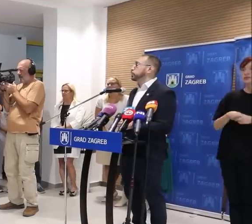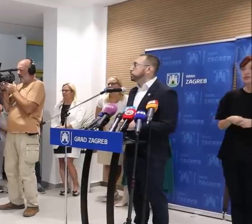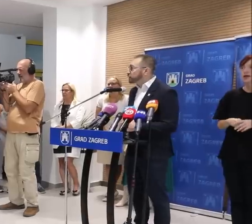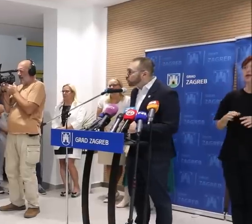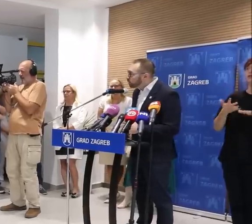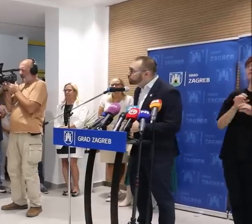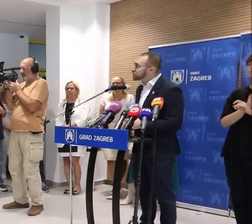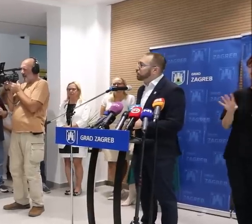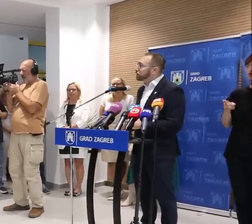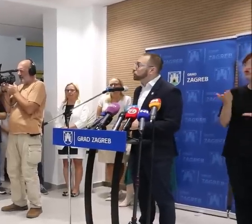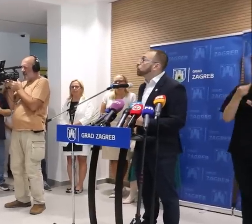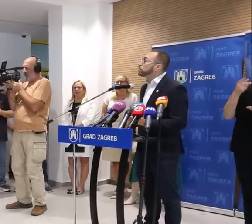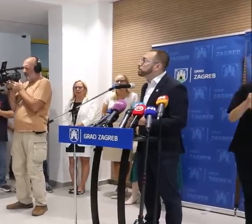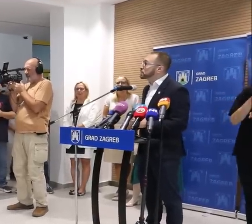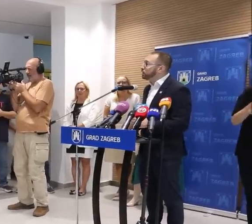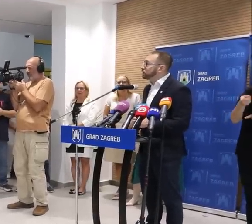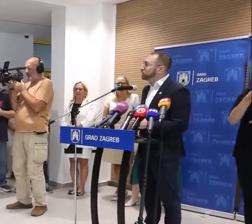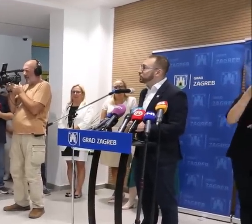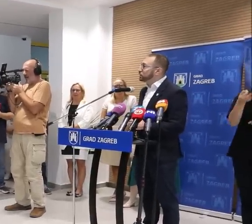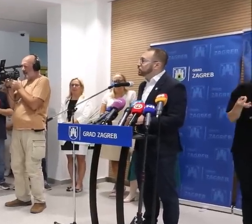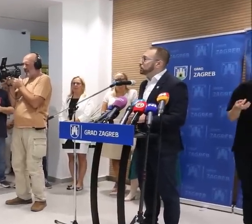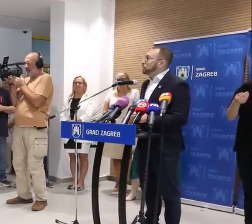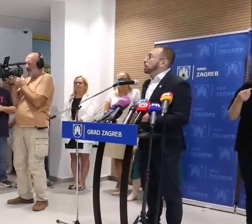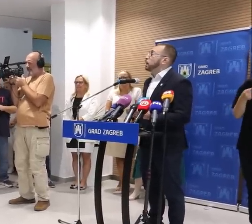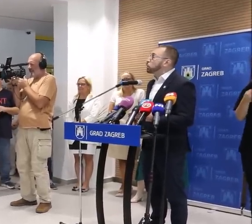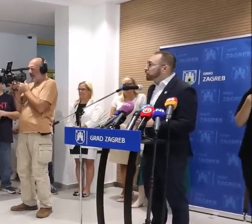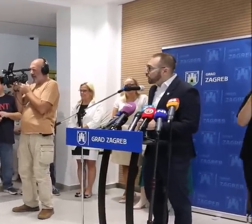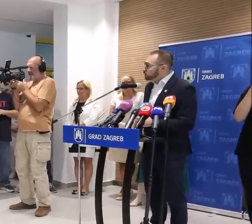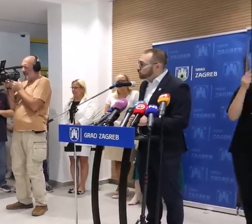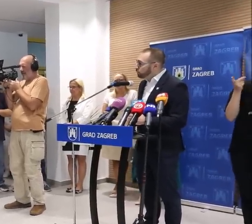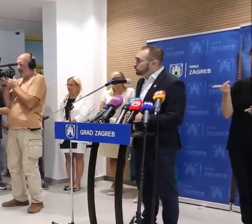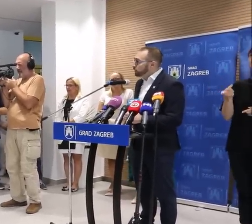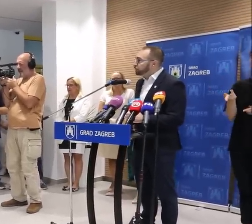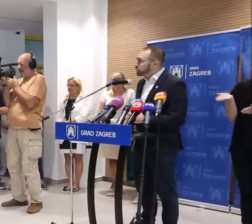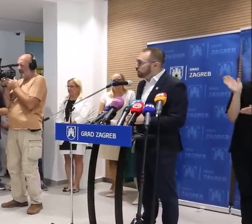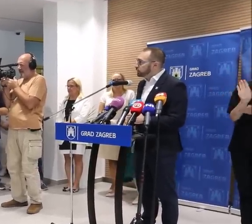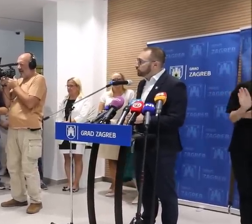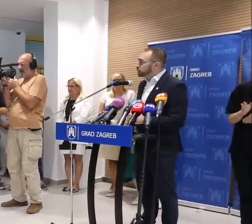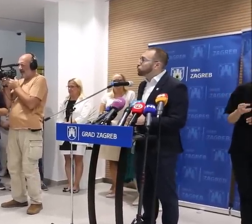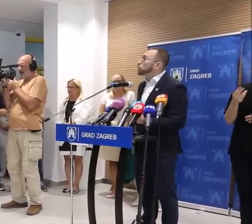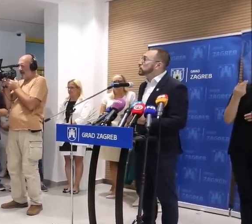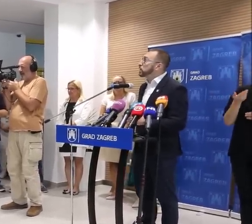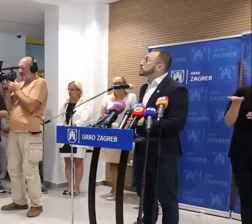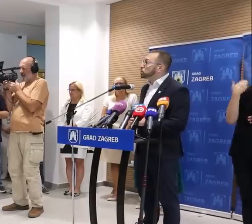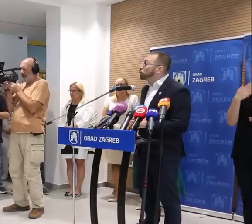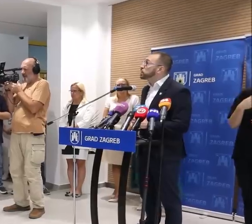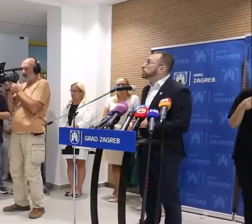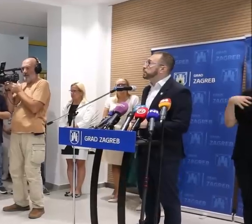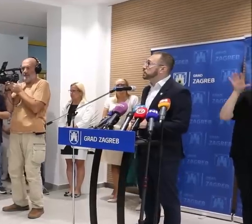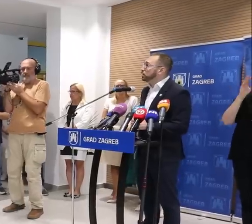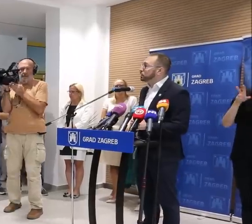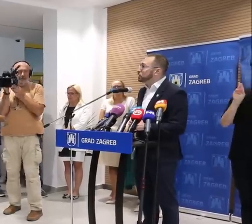tom pitanju? Niste ništa napravili. Ja predstavljam građane grada Zagreba. Prošla vlast je mogla doći i razgovarati sa